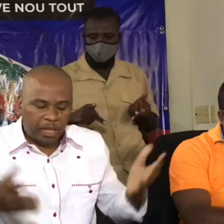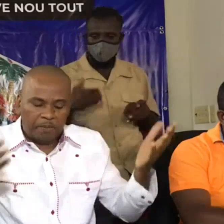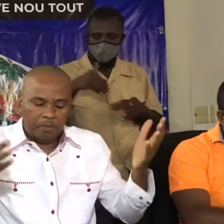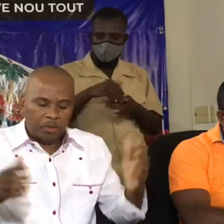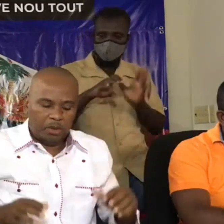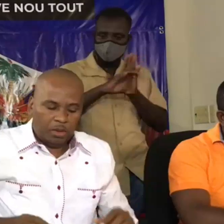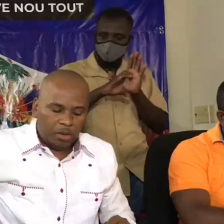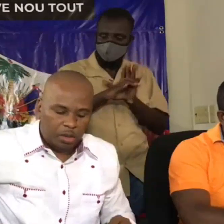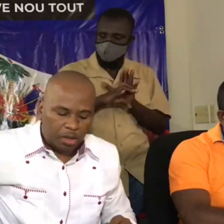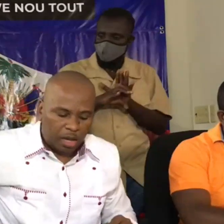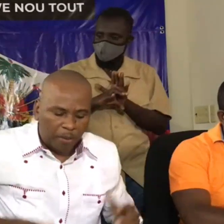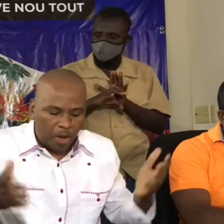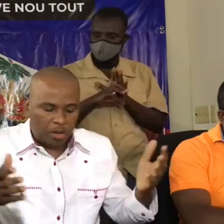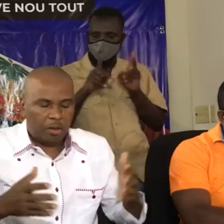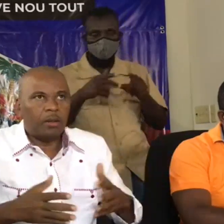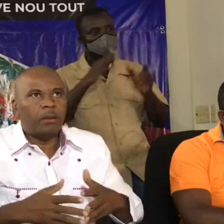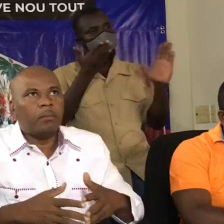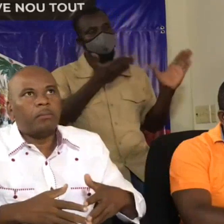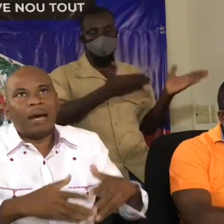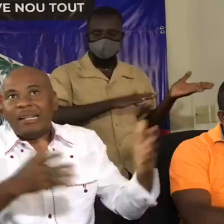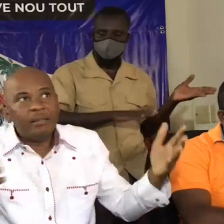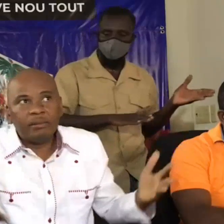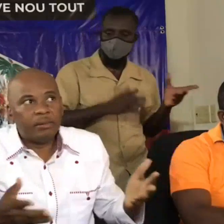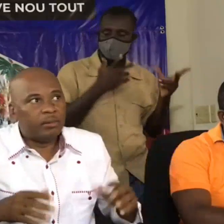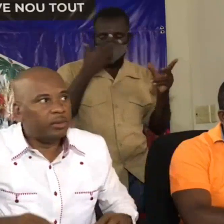Par exemple, la mort